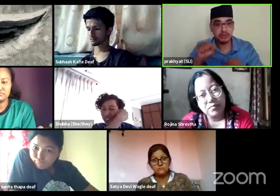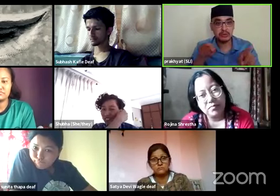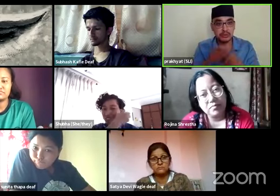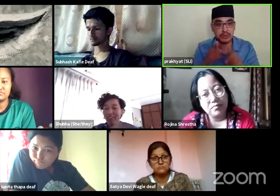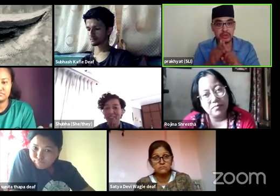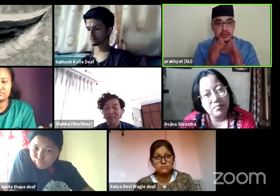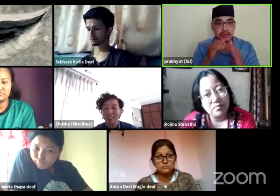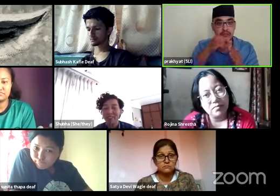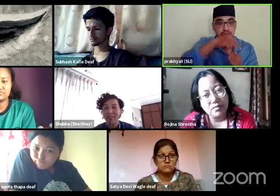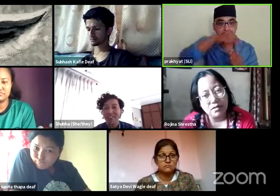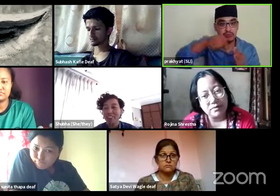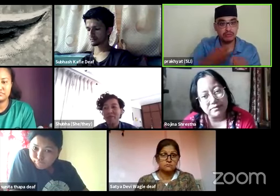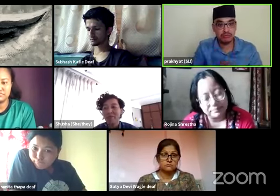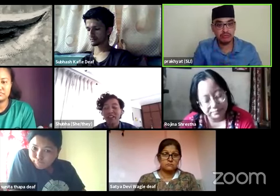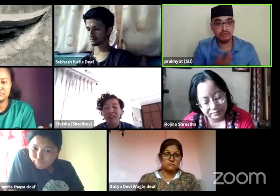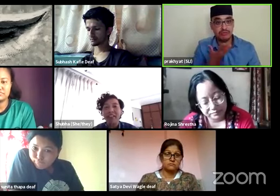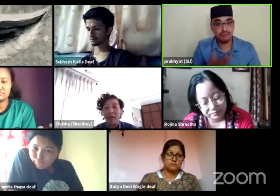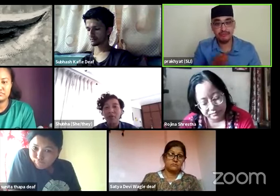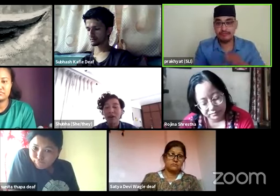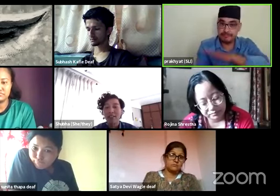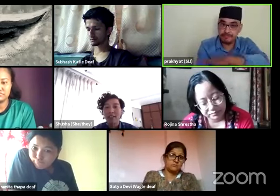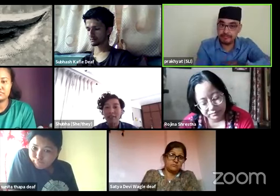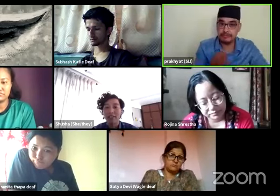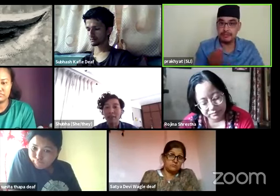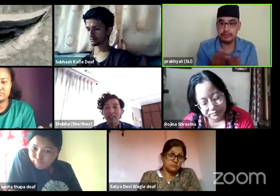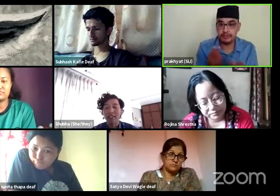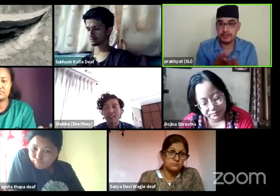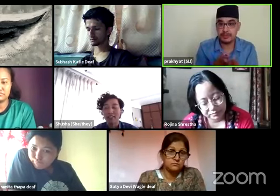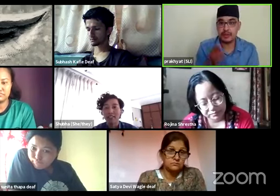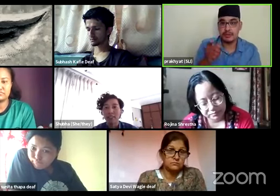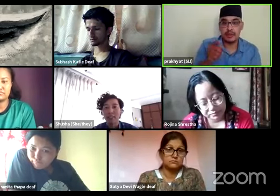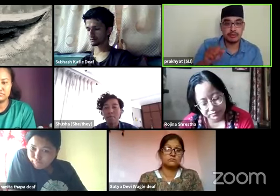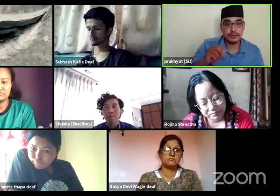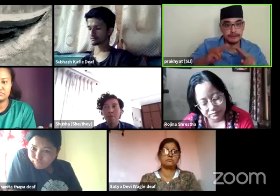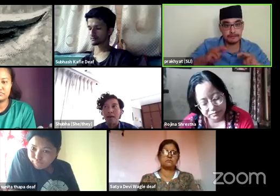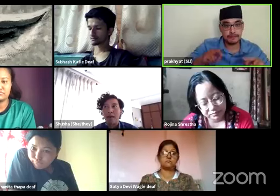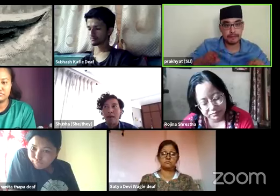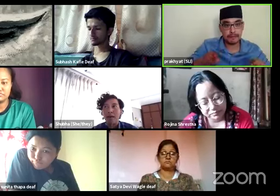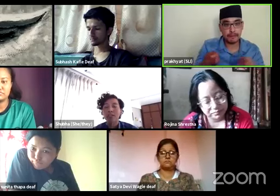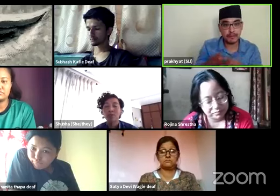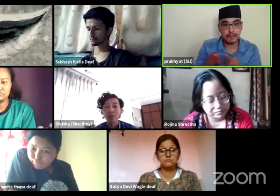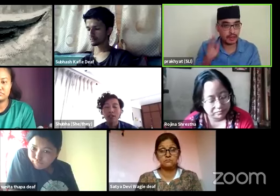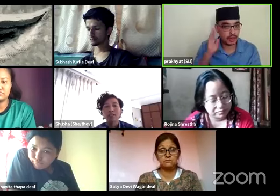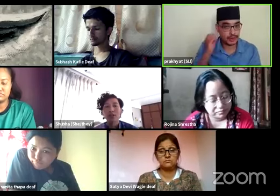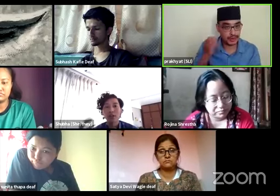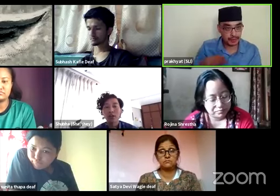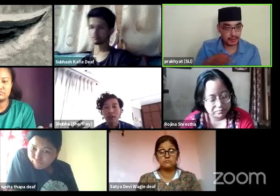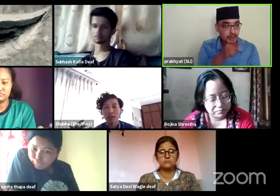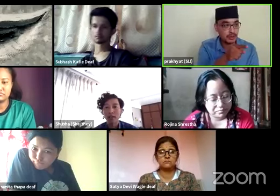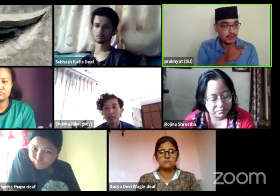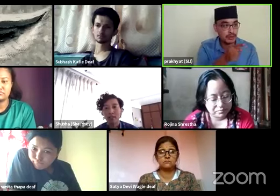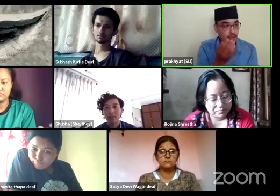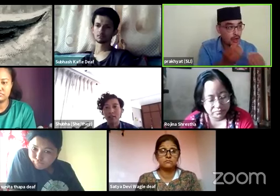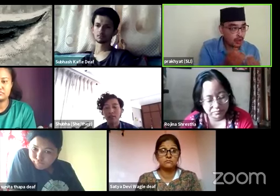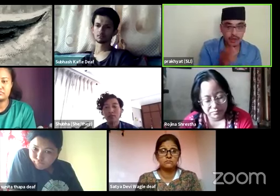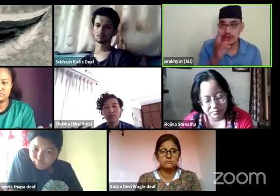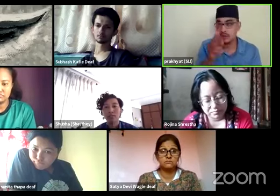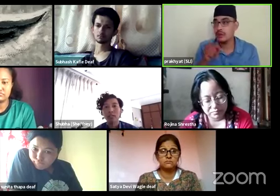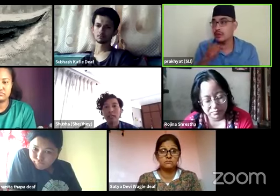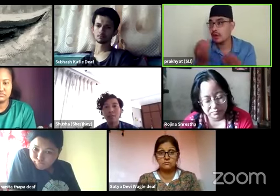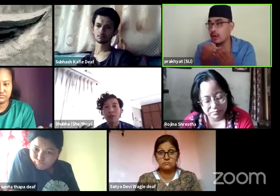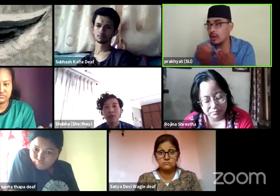खुसीको चोरहरू भनेर सम्झिनु खोजेको. अनि हाम्रो अध्ययनले पनि भनेको छ नि त, जस्तै हामीलाई चाहिँ यस्तो गर यस्तो नगर भन्ने